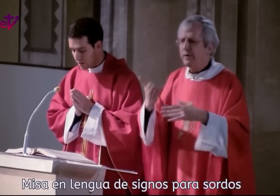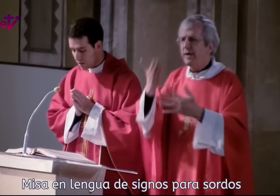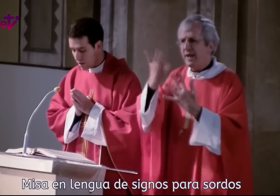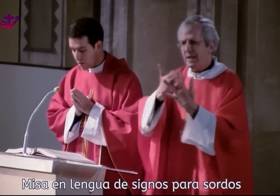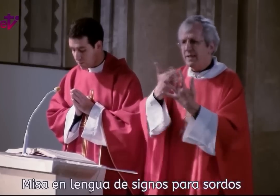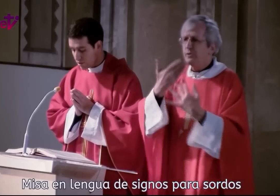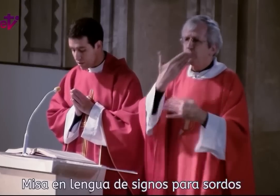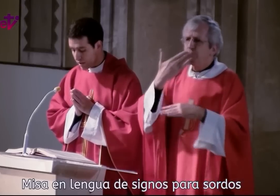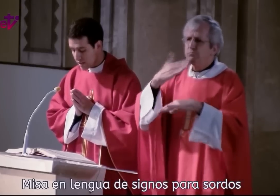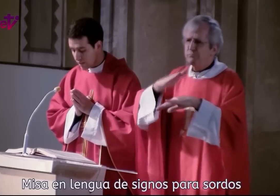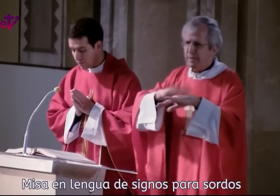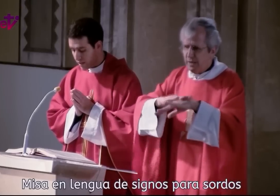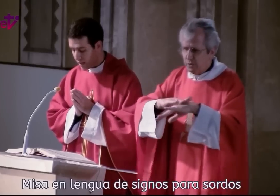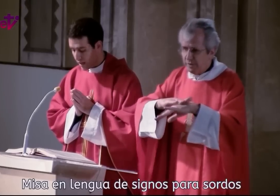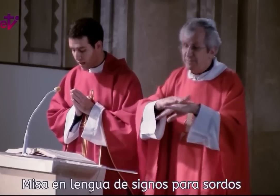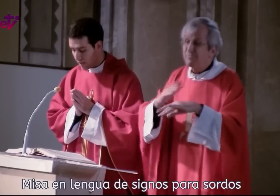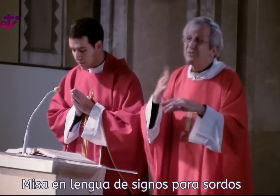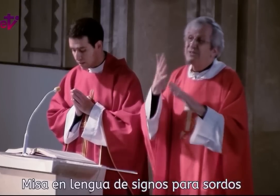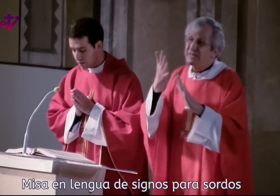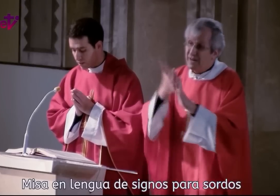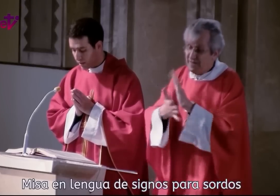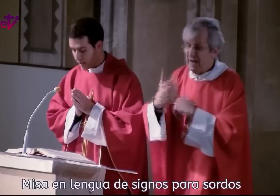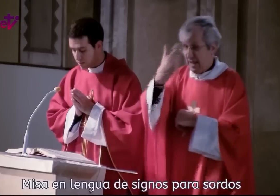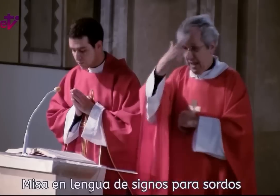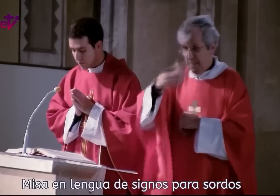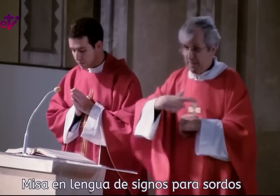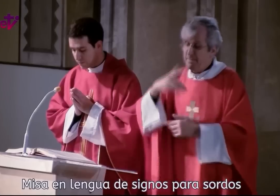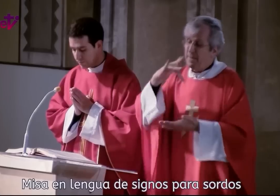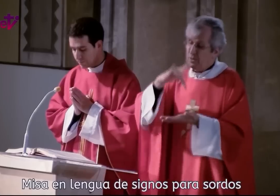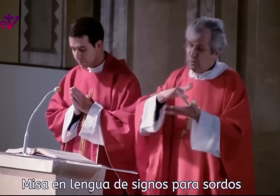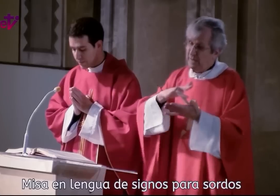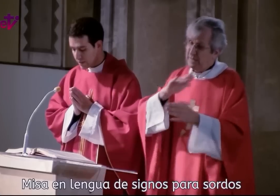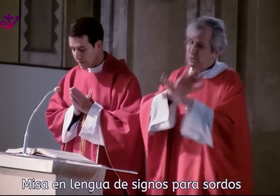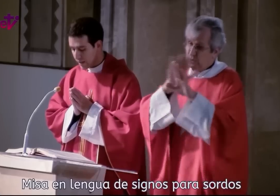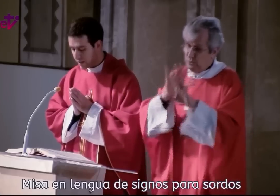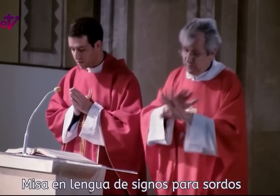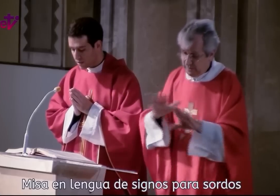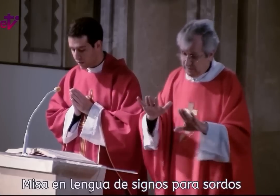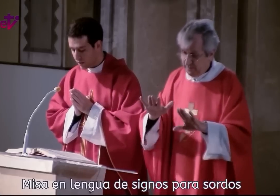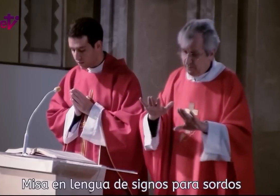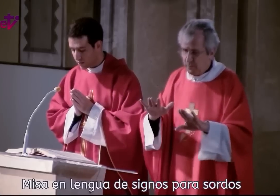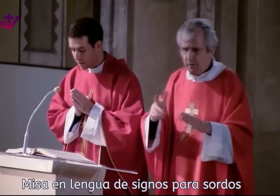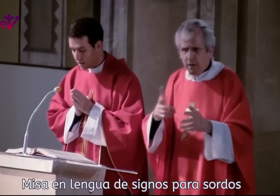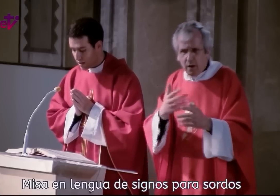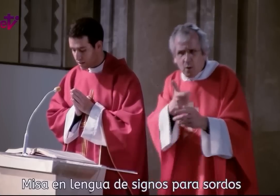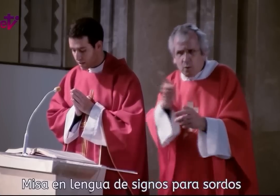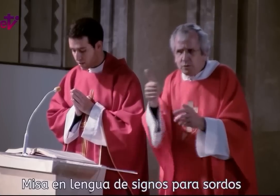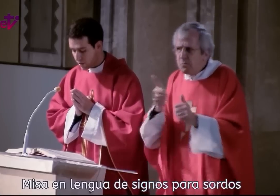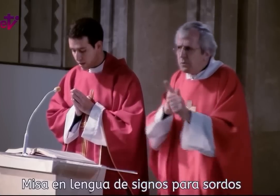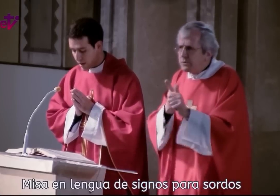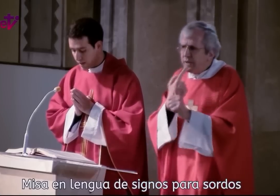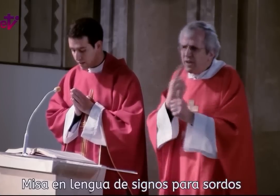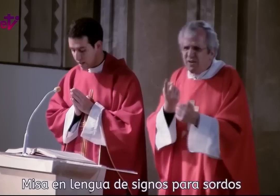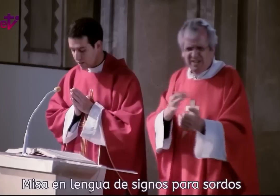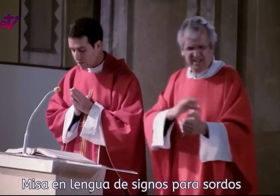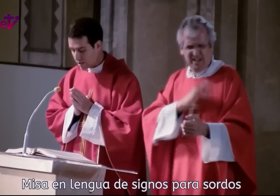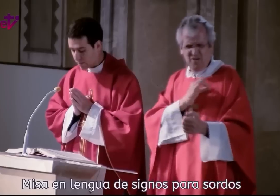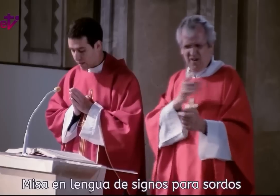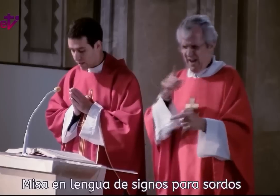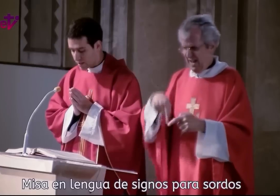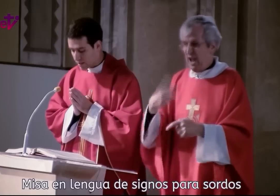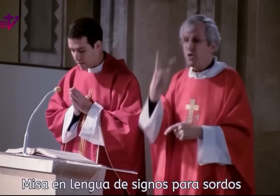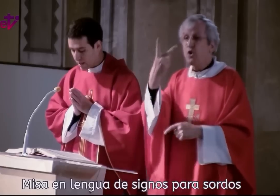pecadores, pues lo que se refiere a mí toca a su fin. Ellos dijeron: Señor, aquí hay